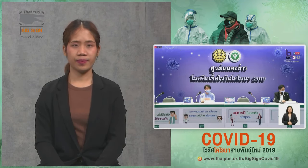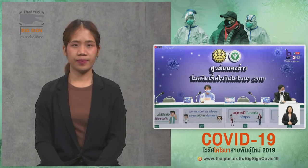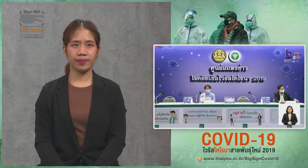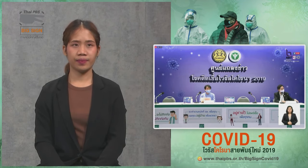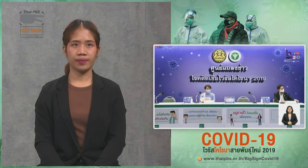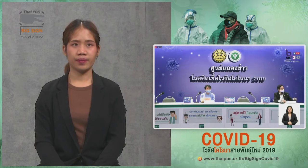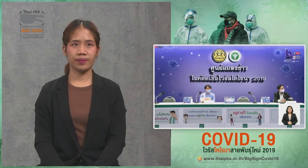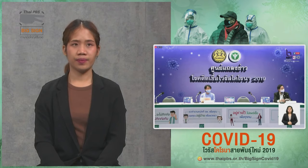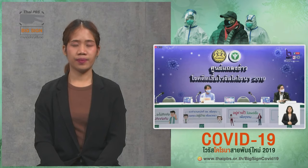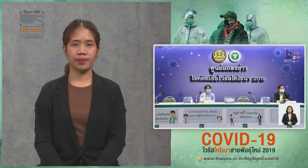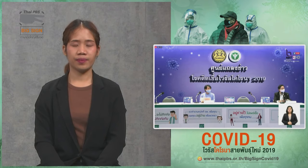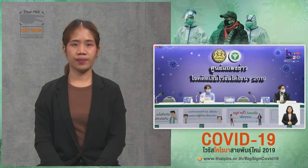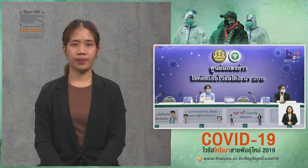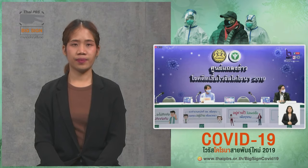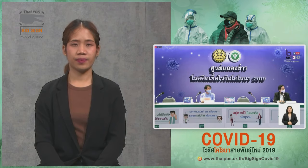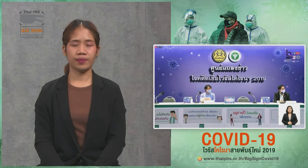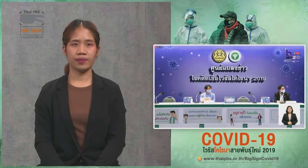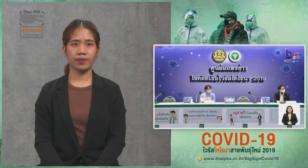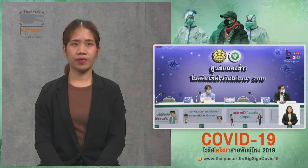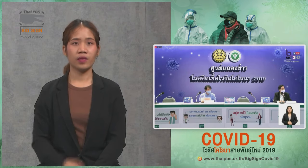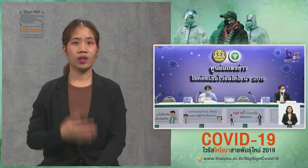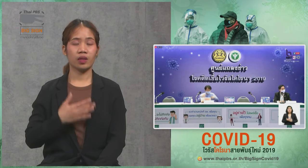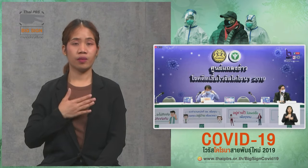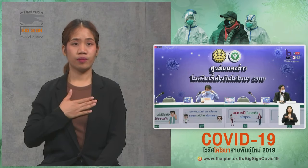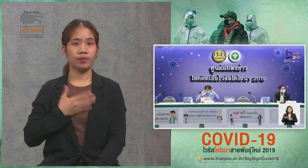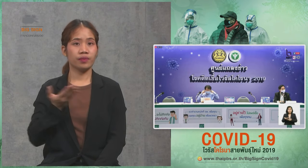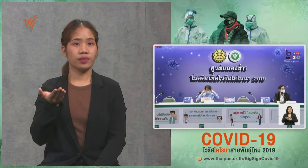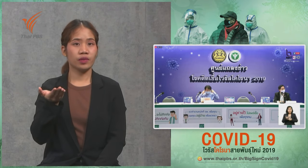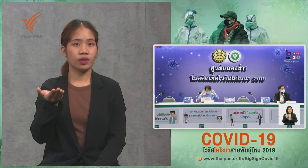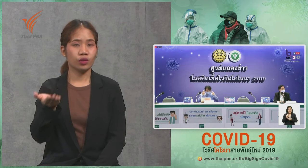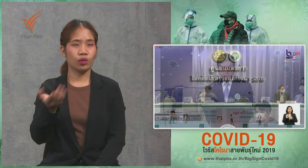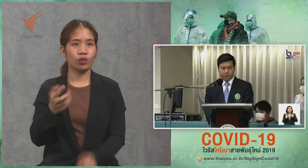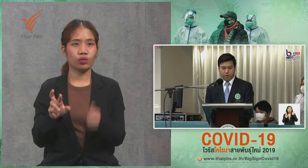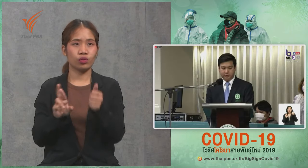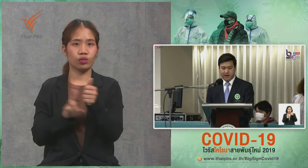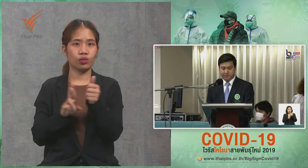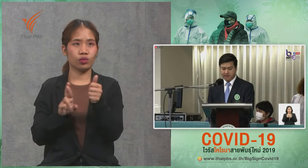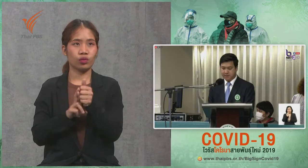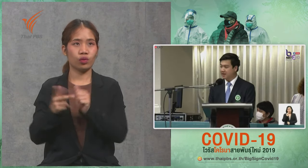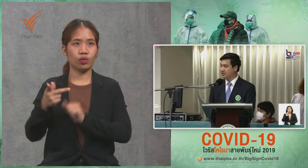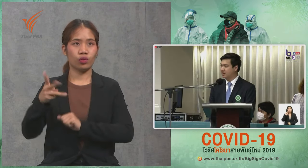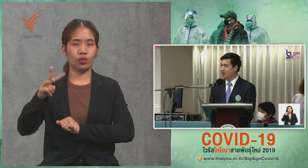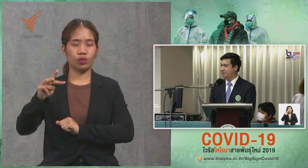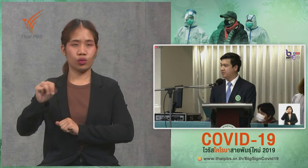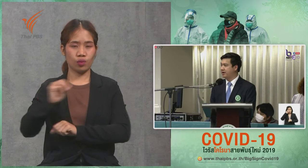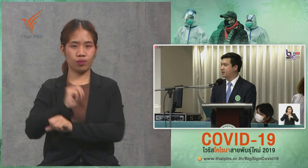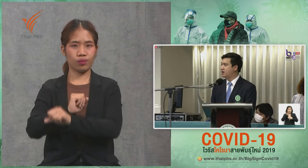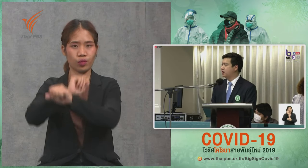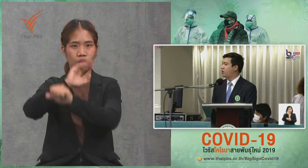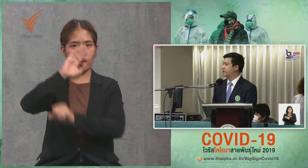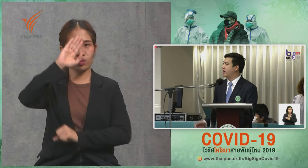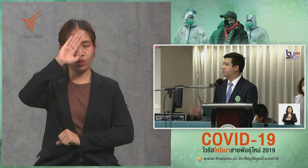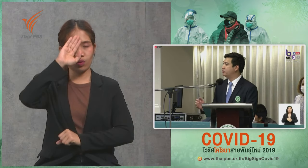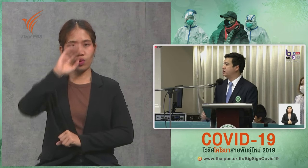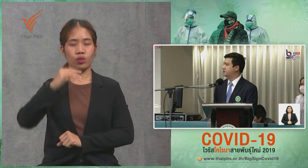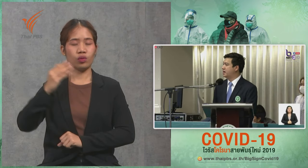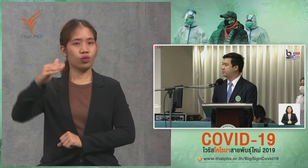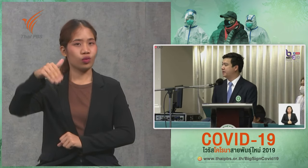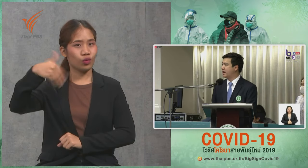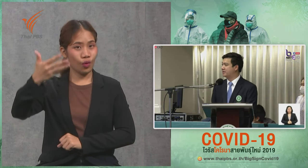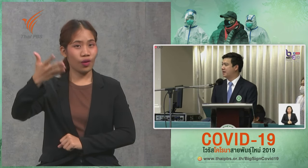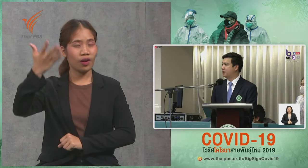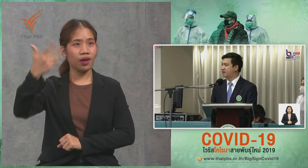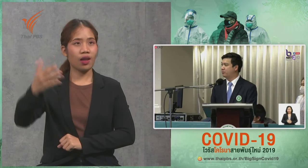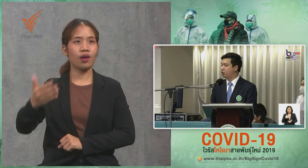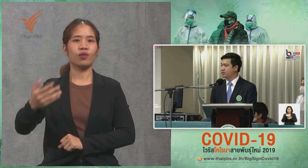นะครับขอท่านอธิบดีครับเดี๋ยวจะขอเรียนเชิญท่านรองอธิบดีกรมควบคุมโรคนะครับท่านนายแพทย์ธนรักษ์ผลิพัฒน์ก่อนนะครับแล้วเดี๋ยวจะ